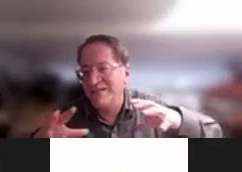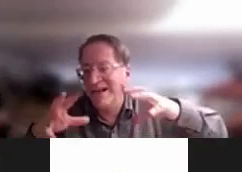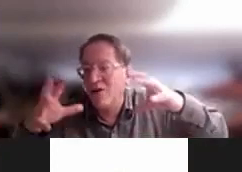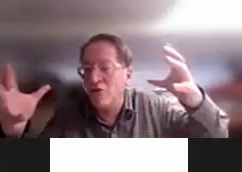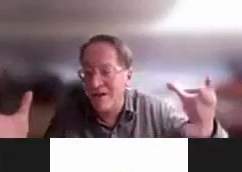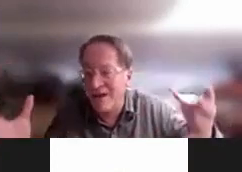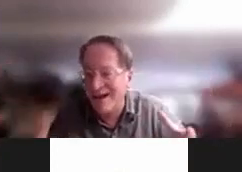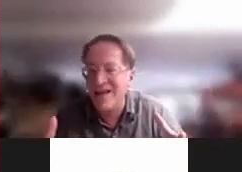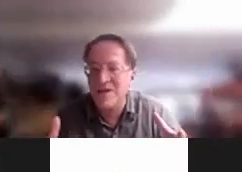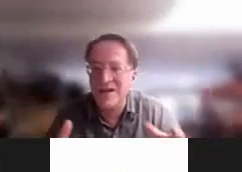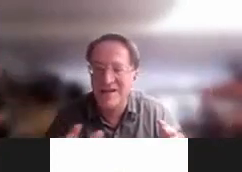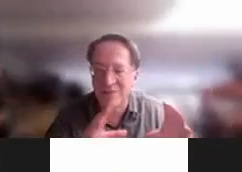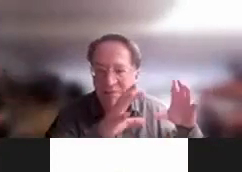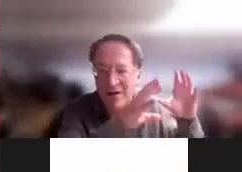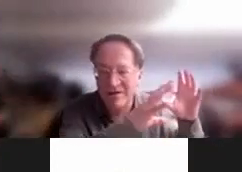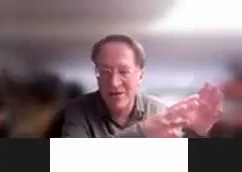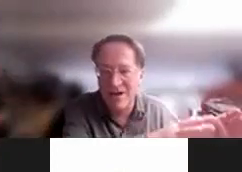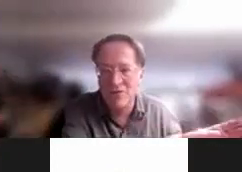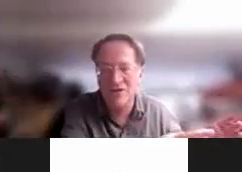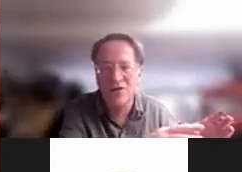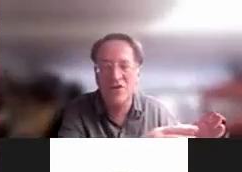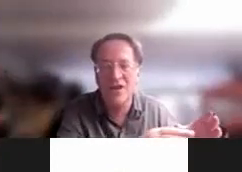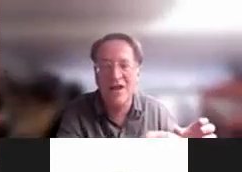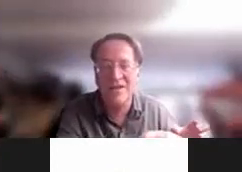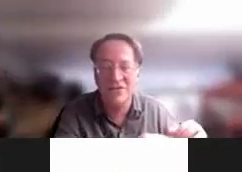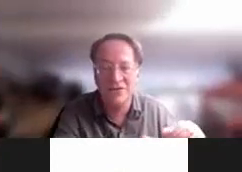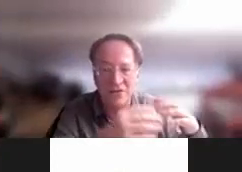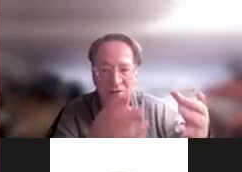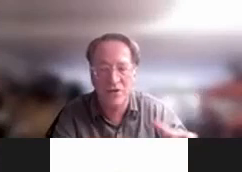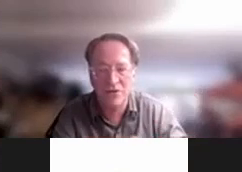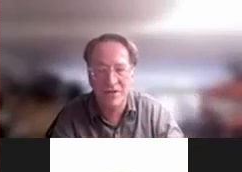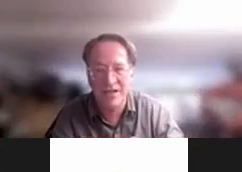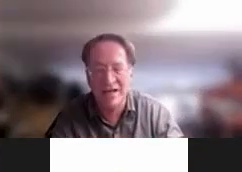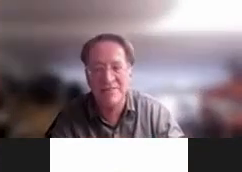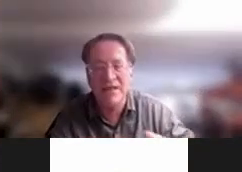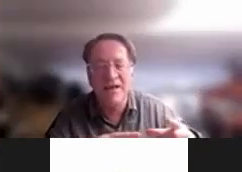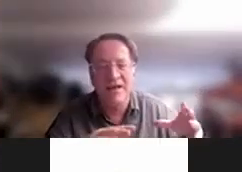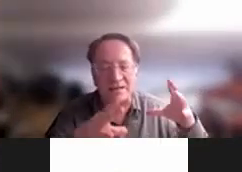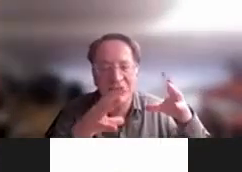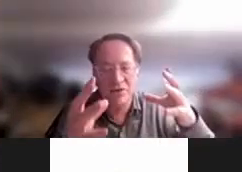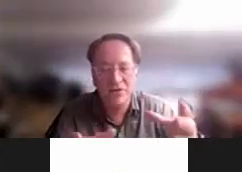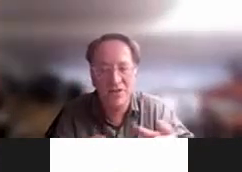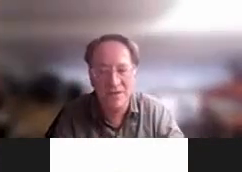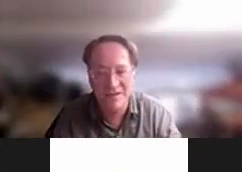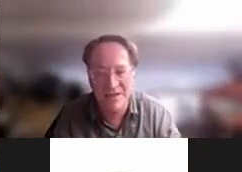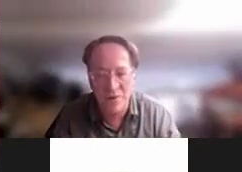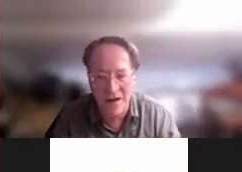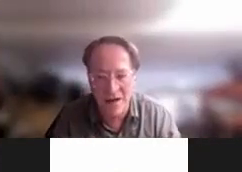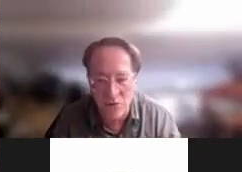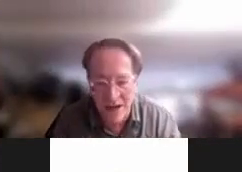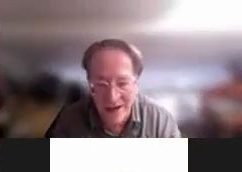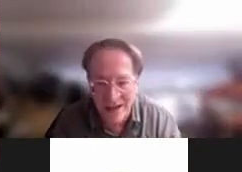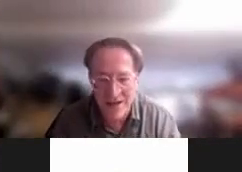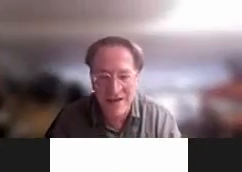pues esta comunidad académica, si hablábamos de la comunidad habitacional con el proyecto Arte en Casa, este proyecto está más diseñado para